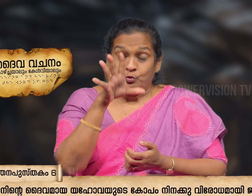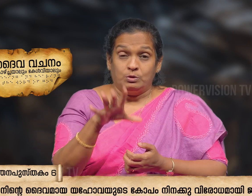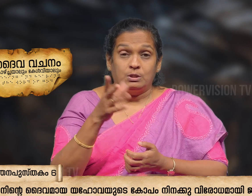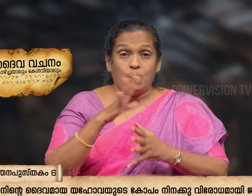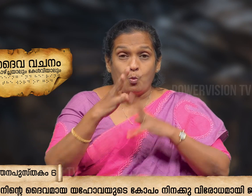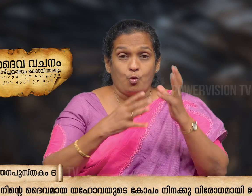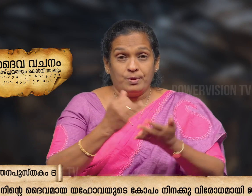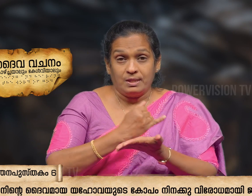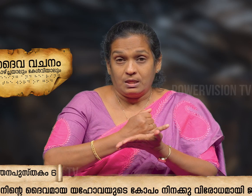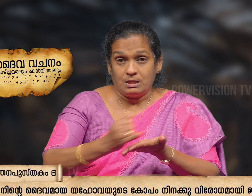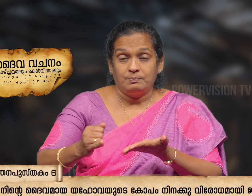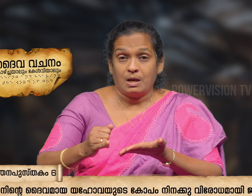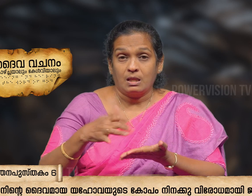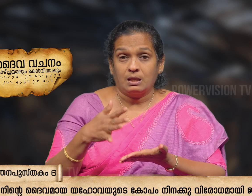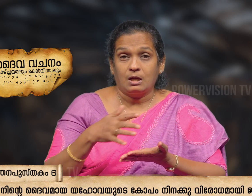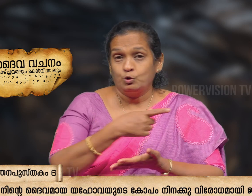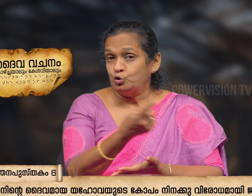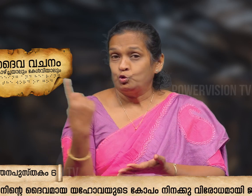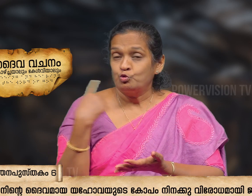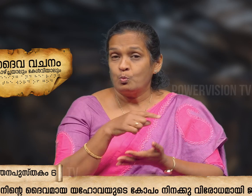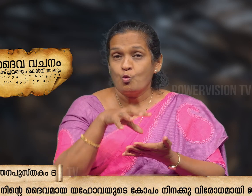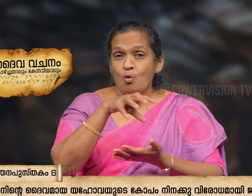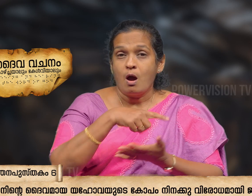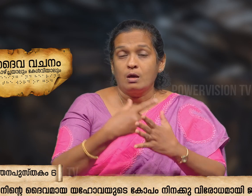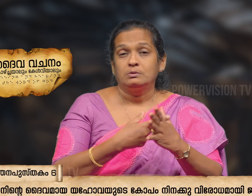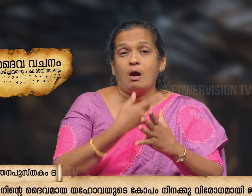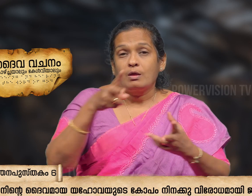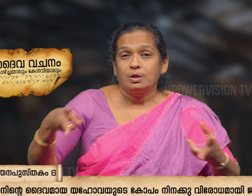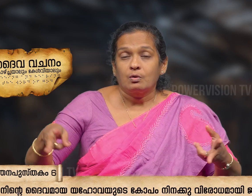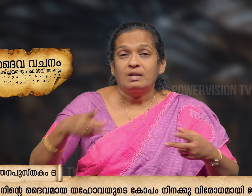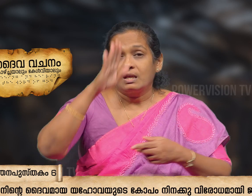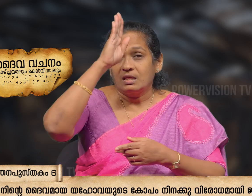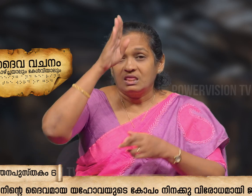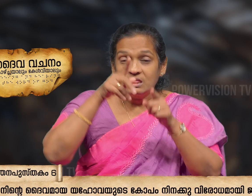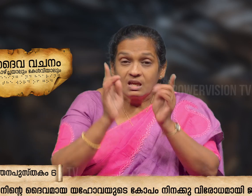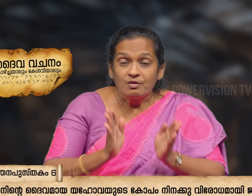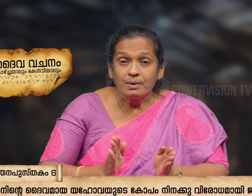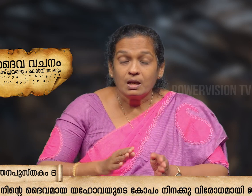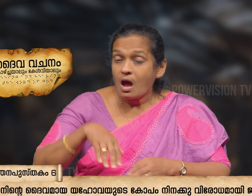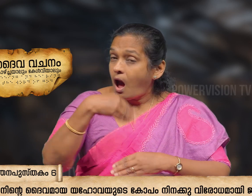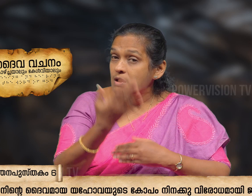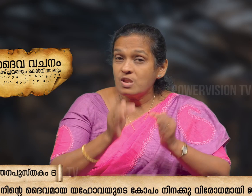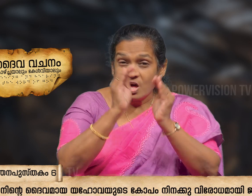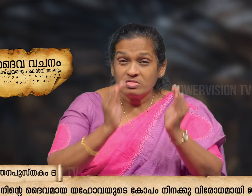നിന്ന് നശിപ്പിക്കാതിരിപ്പാൻ ചുറ്റുമിരിക്കുന്ന ജാതികളുടെ ദേവന്മാരായ അന്യദൈവങ്ങളുടെ പിന്നാലെ നീ